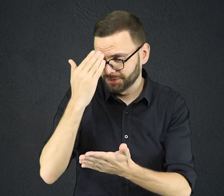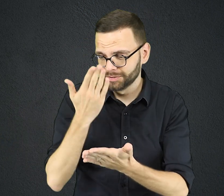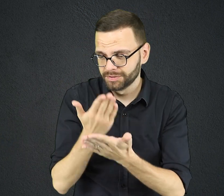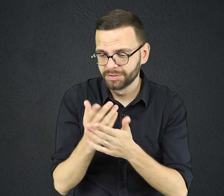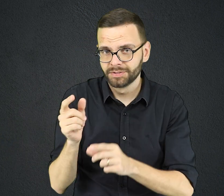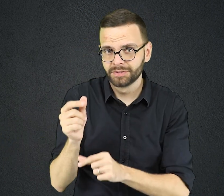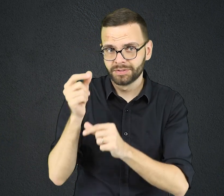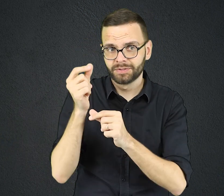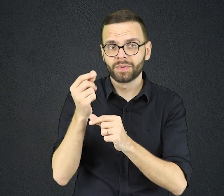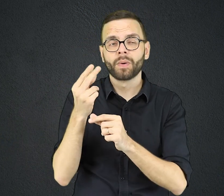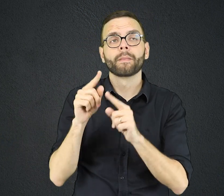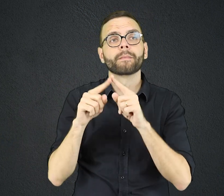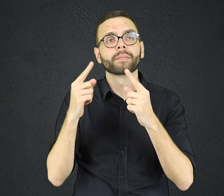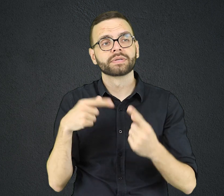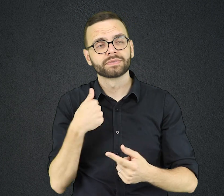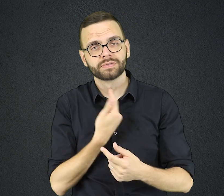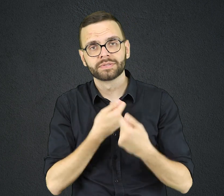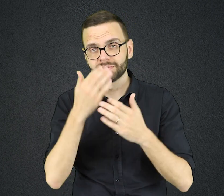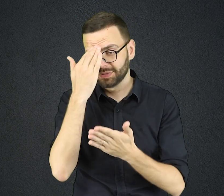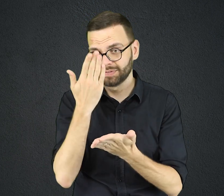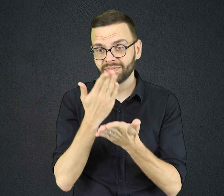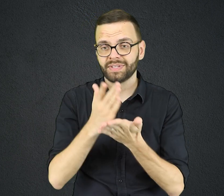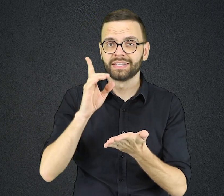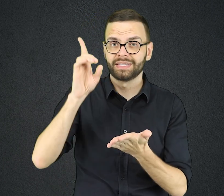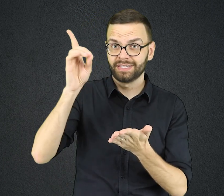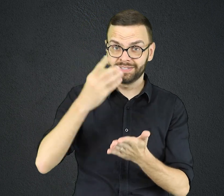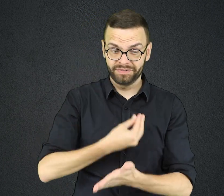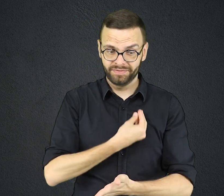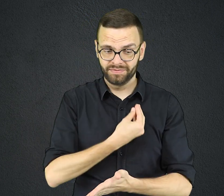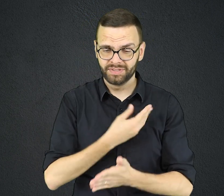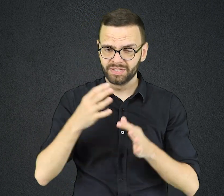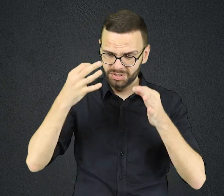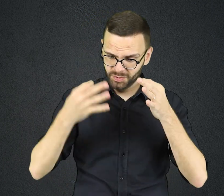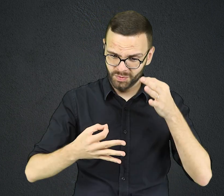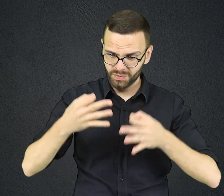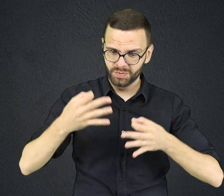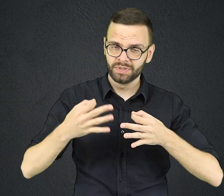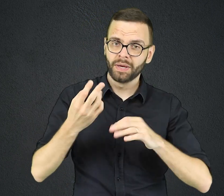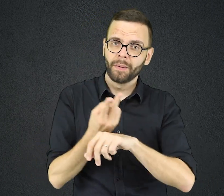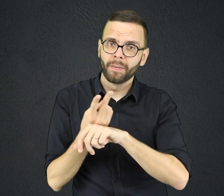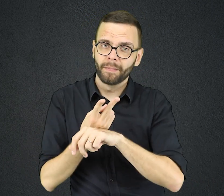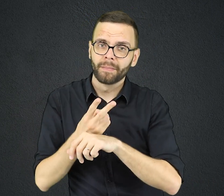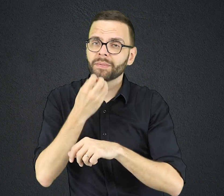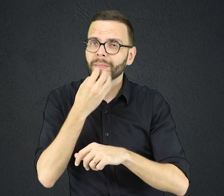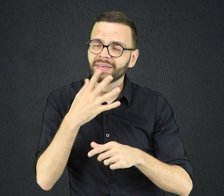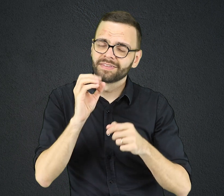bens ou posição, é preciso confiar em Deus, viver em justiça, buscando fazer o bem